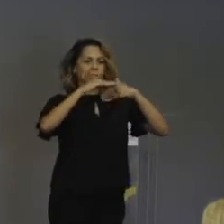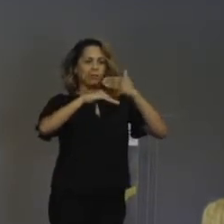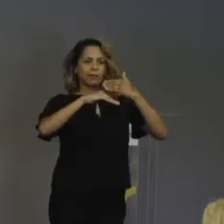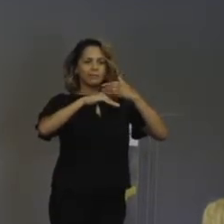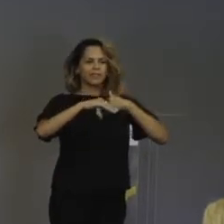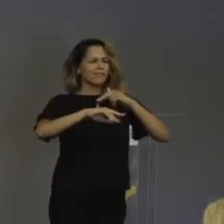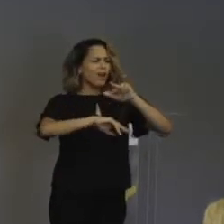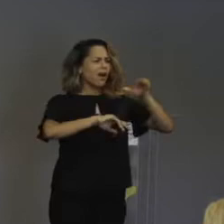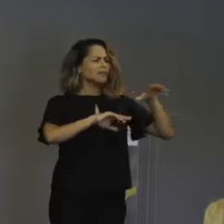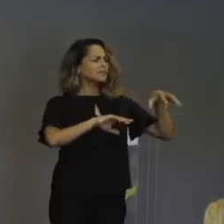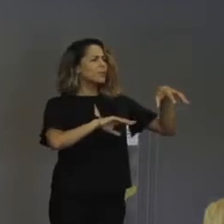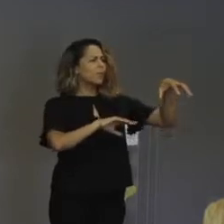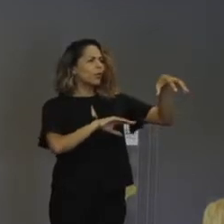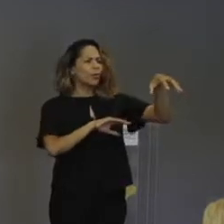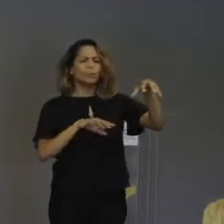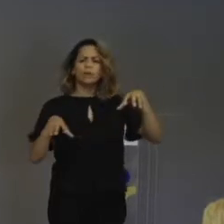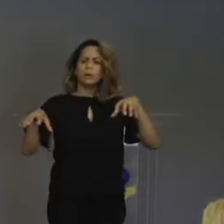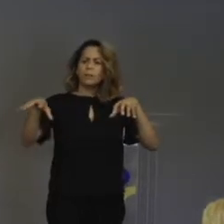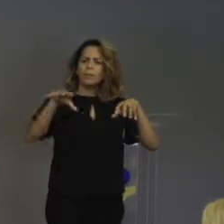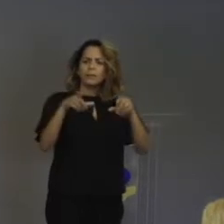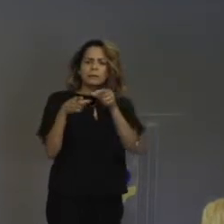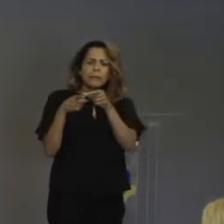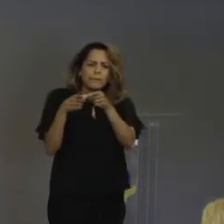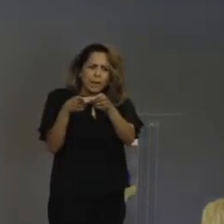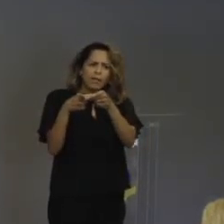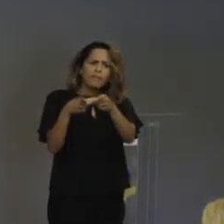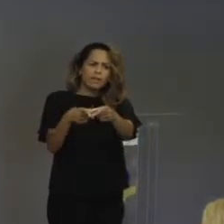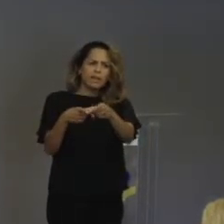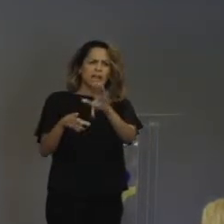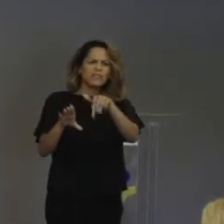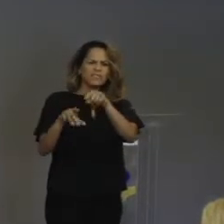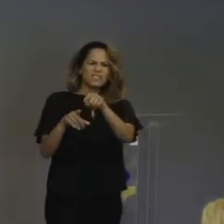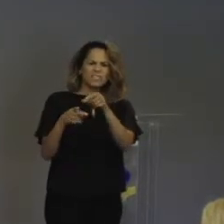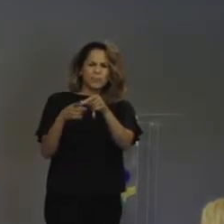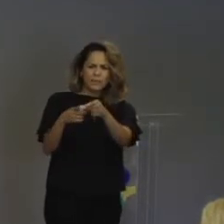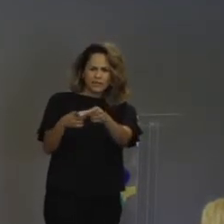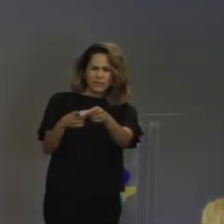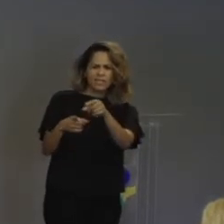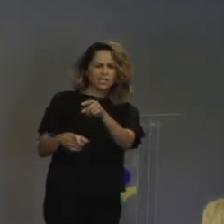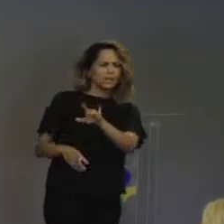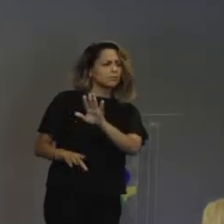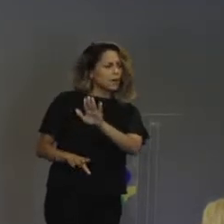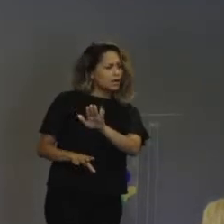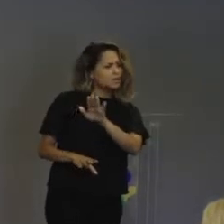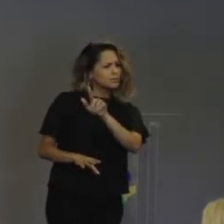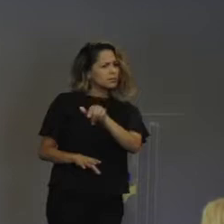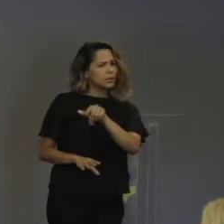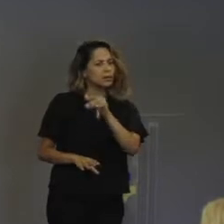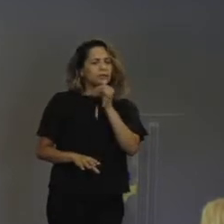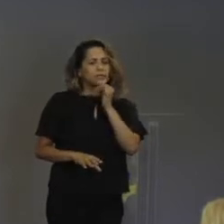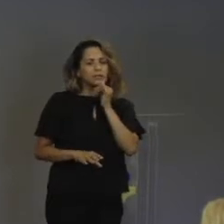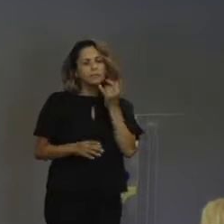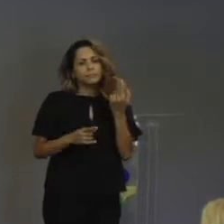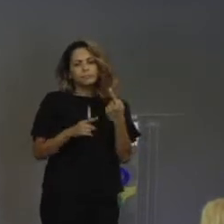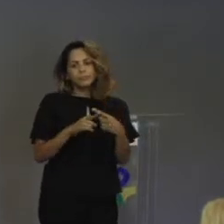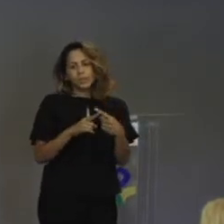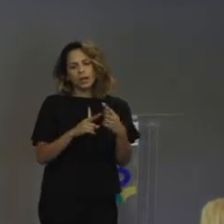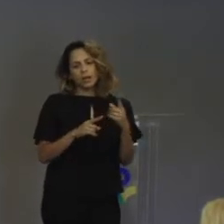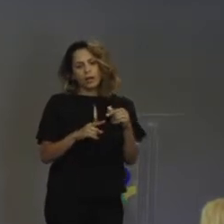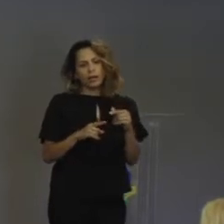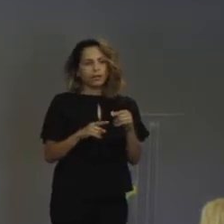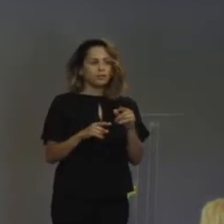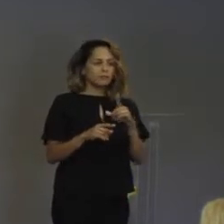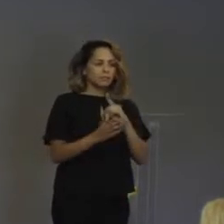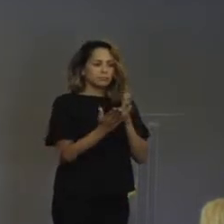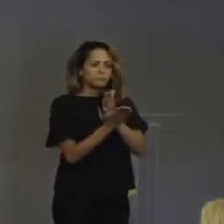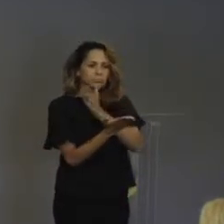nas partes vistas como mais periféricas, que não se entendem, claro, como periféricas, porque a ponte é aquilo que une ou a ponte é aquilo que separa, e